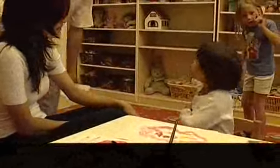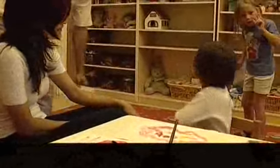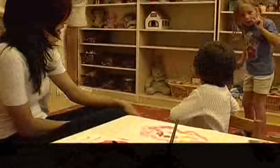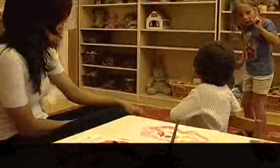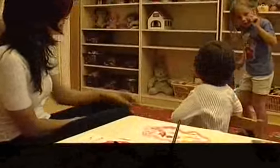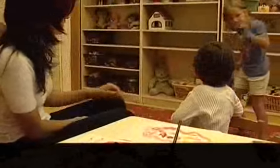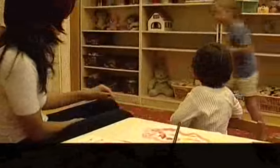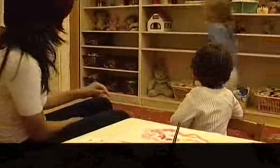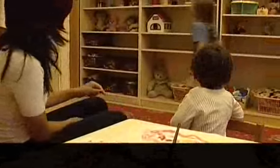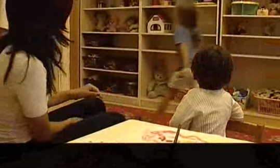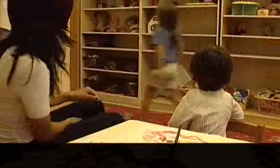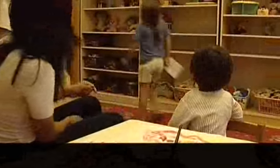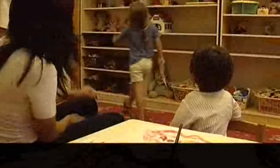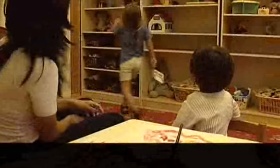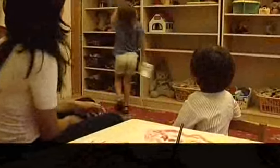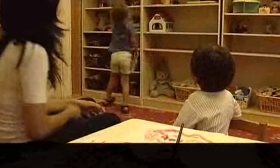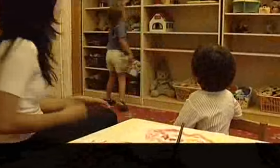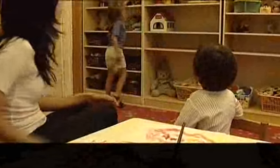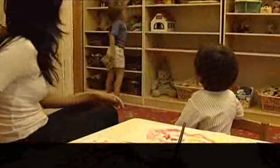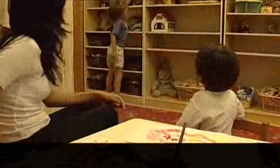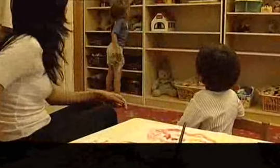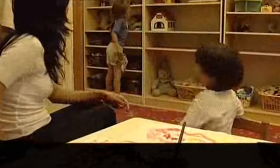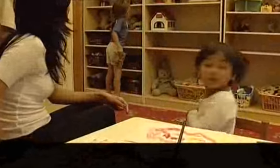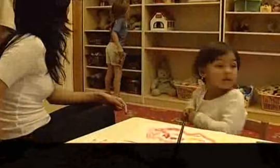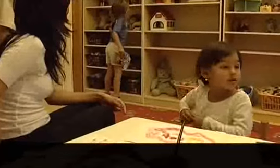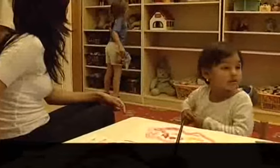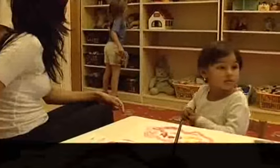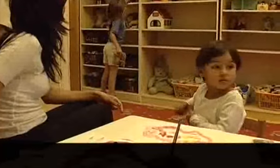Na, nézd már.